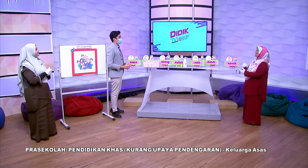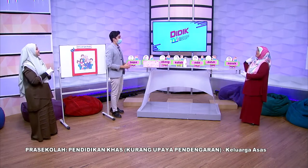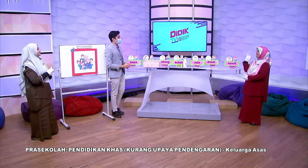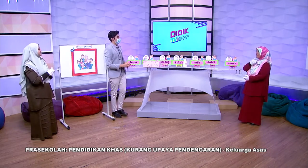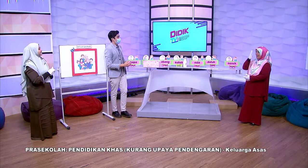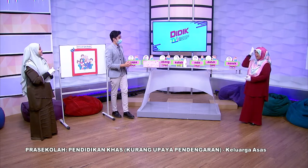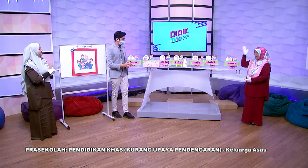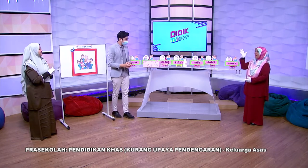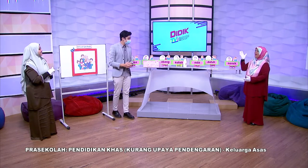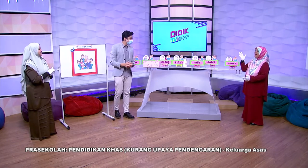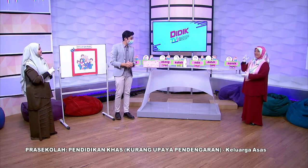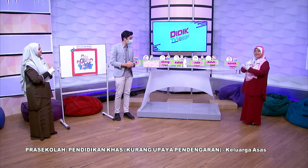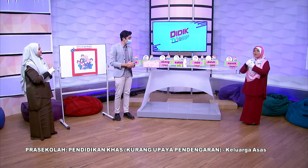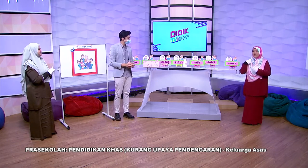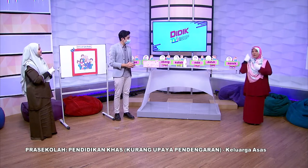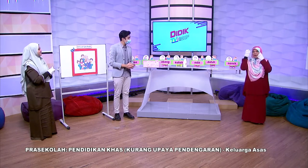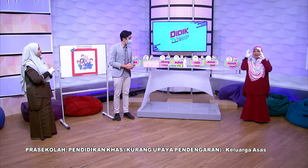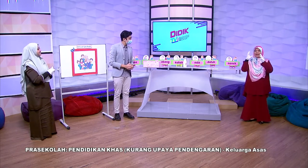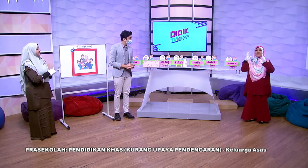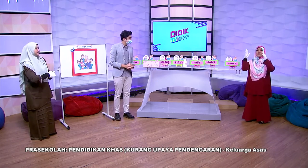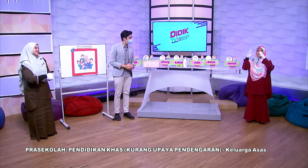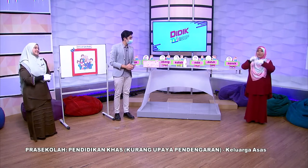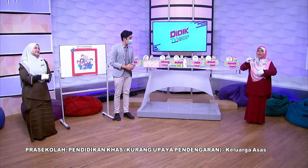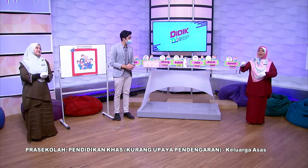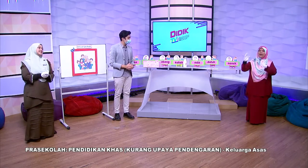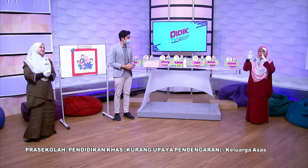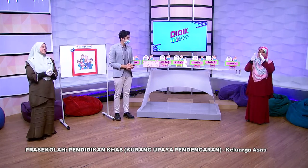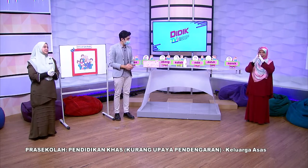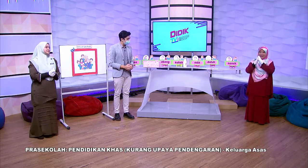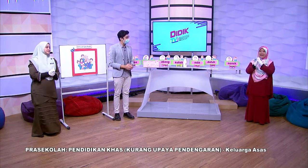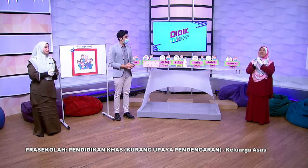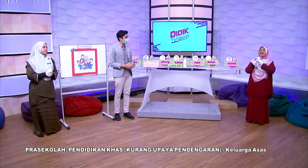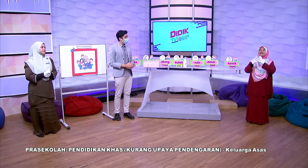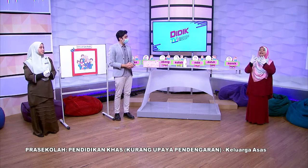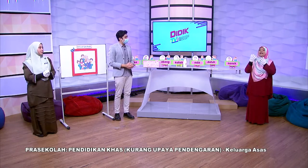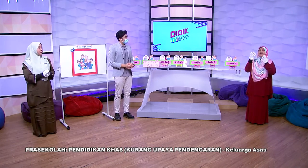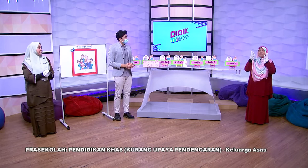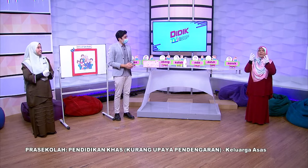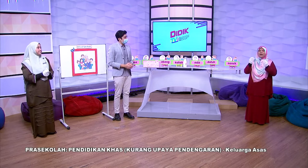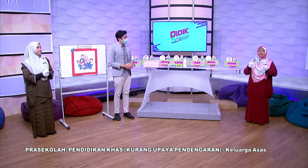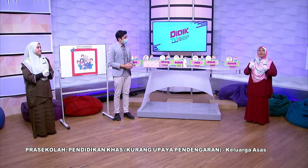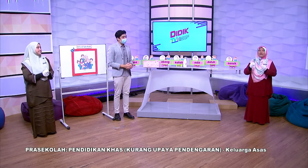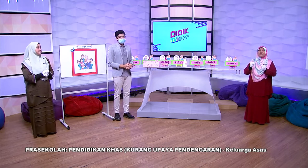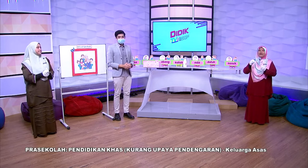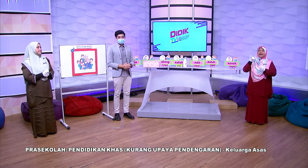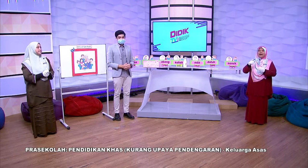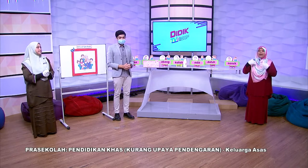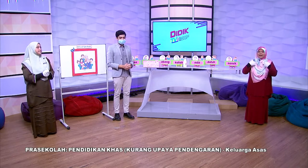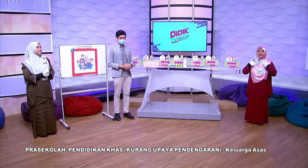akan Oke Ce Guh murid-murid rumah Cikgu makhluk yang ada